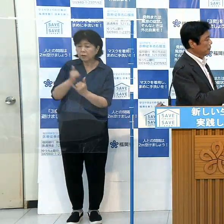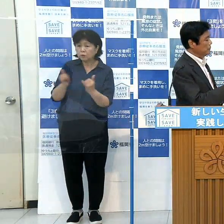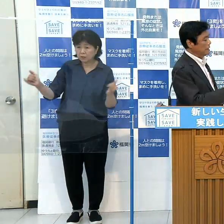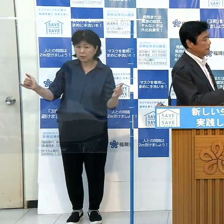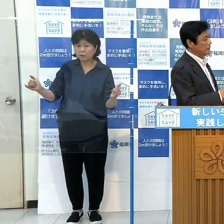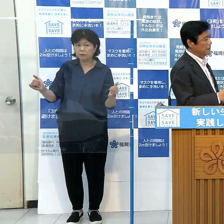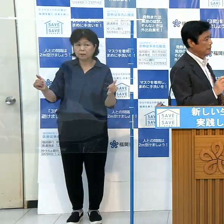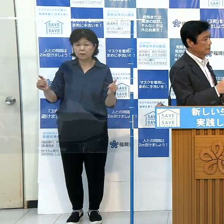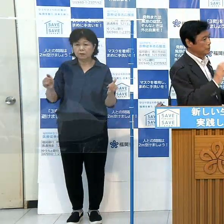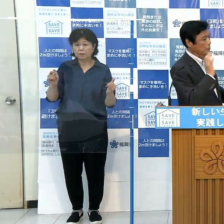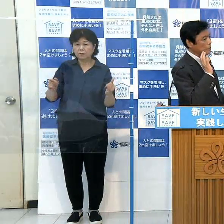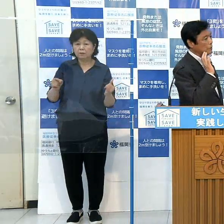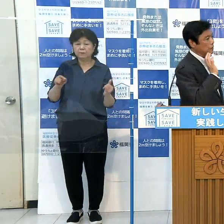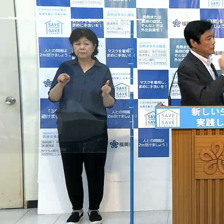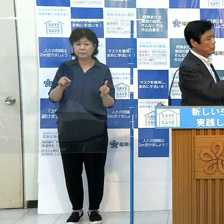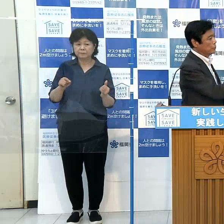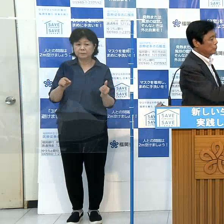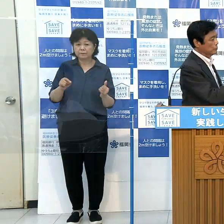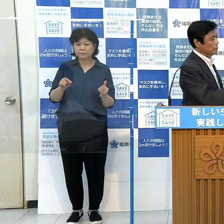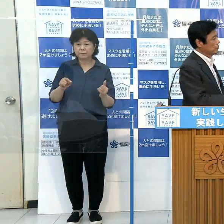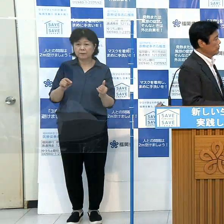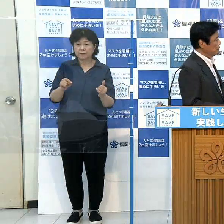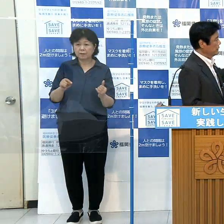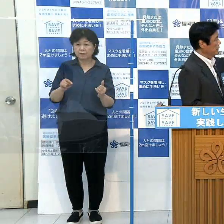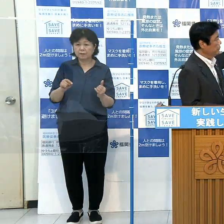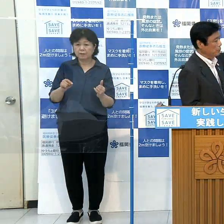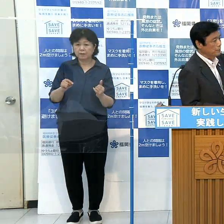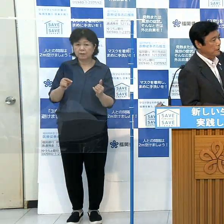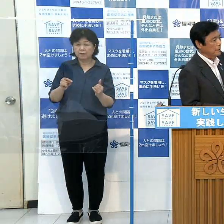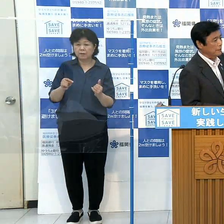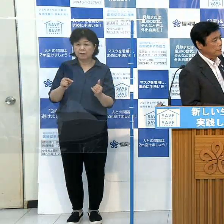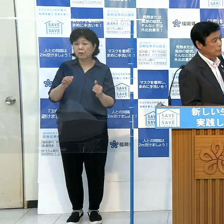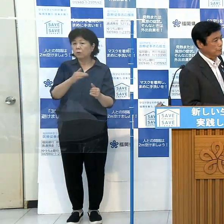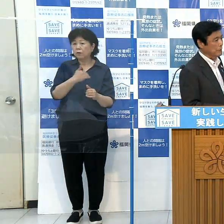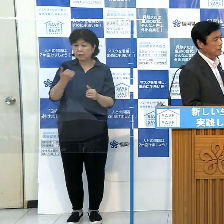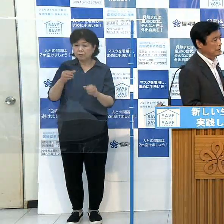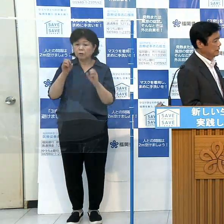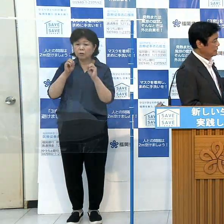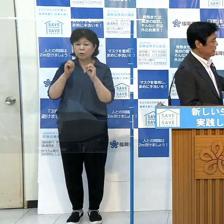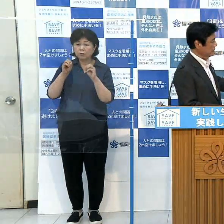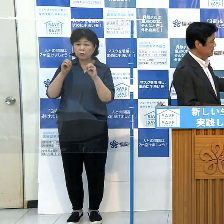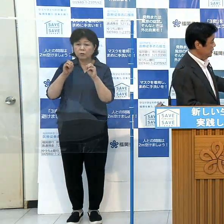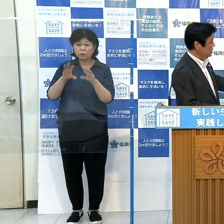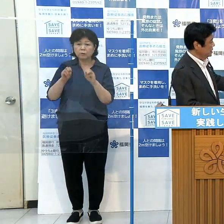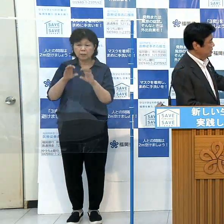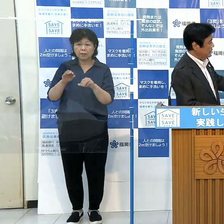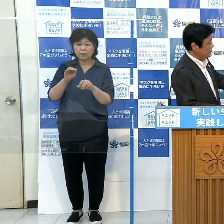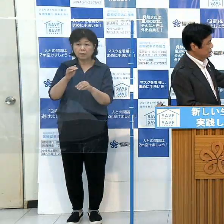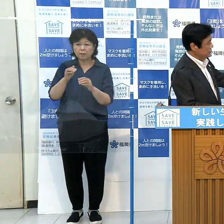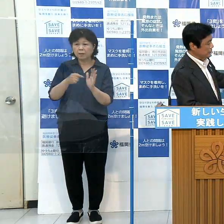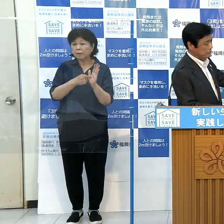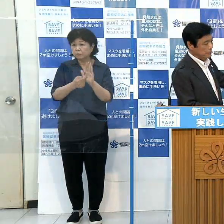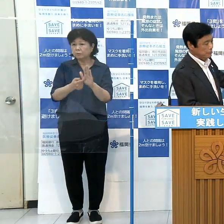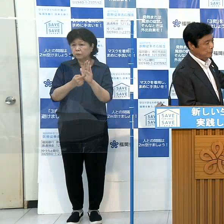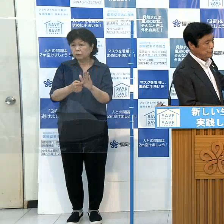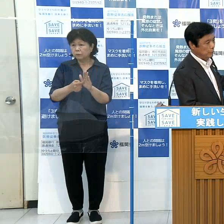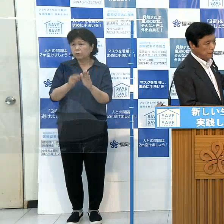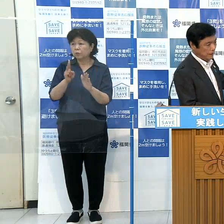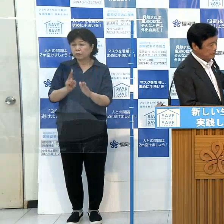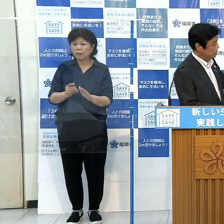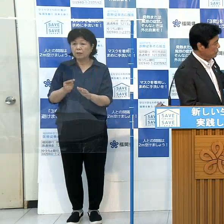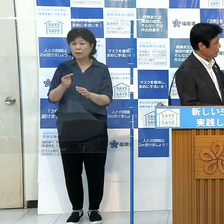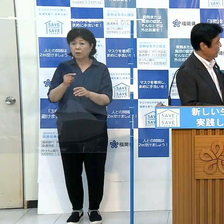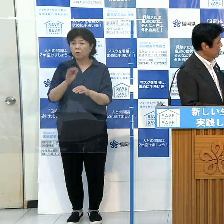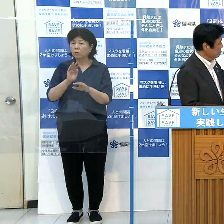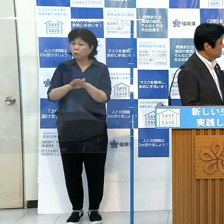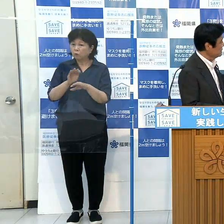開けたときには SNS の広告、我々の呼びかけが出るような仕掛けで配信をしていくというのを昨日